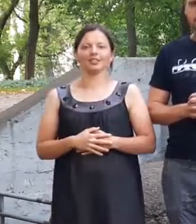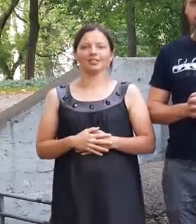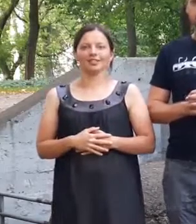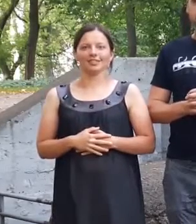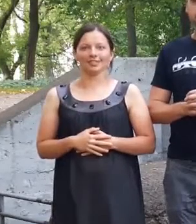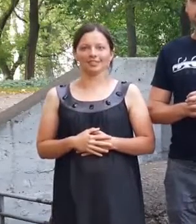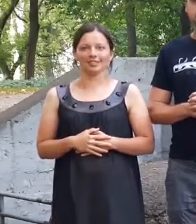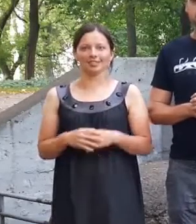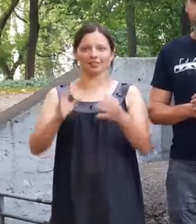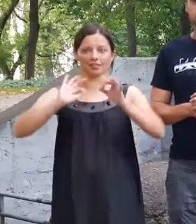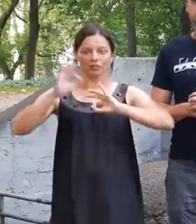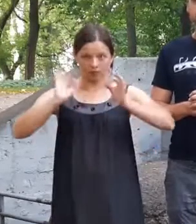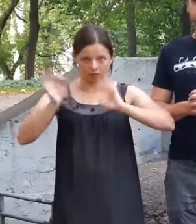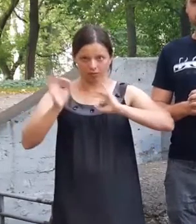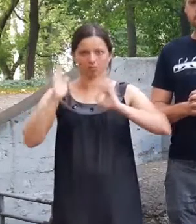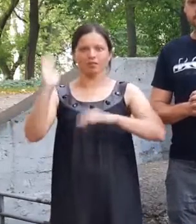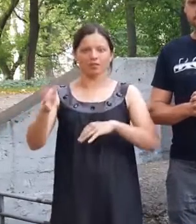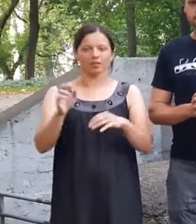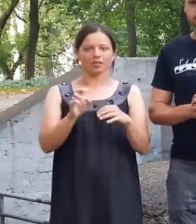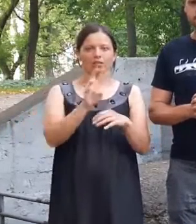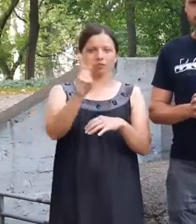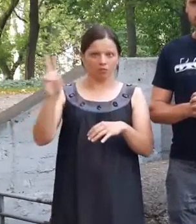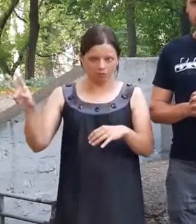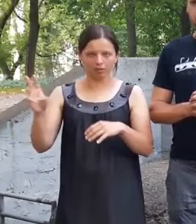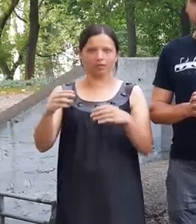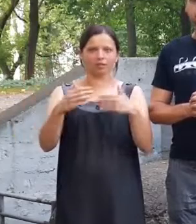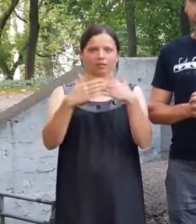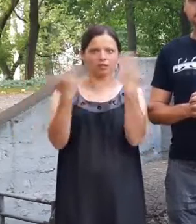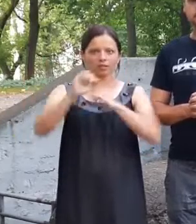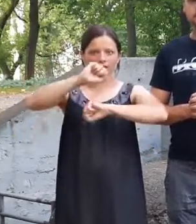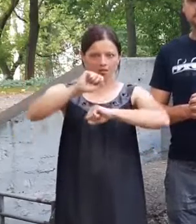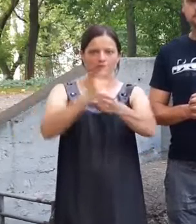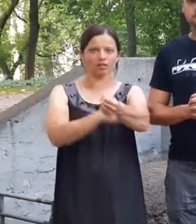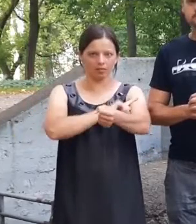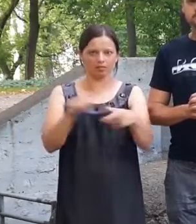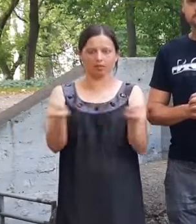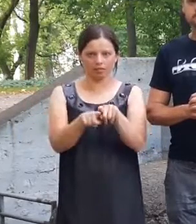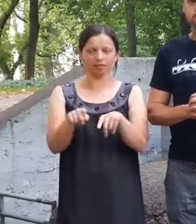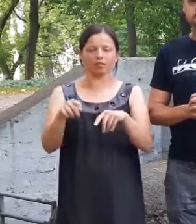Wszelkie informacje na stronie Dni Twierdzy Poznań oraz Facebook.